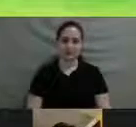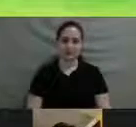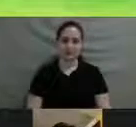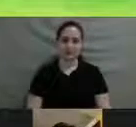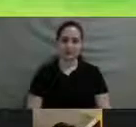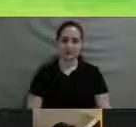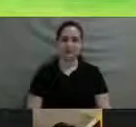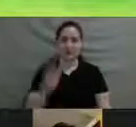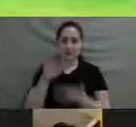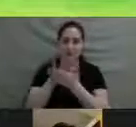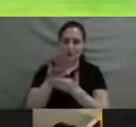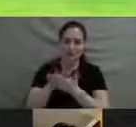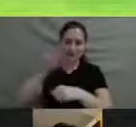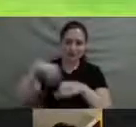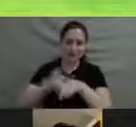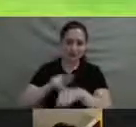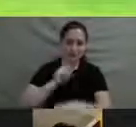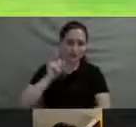Ahí está la Escuela Nacional para Sordos.